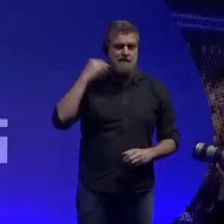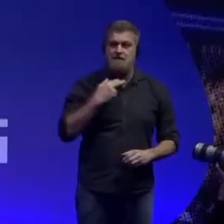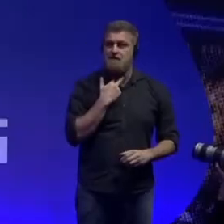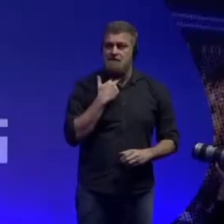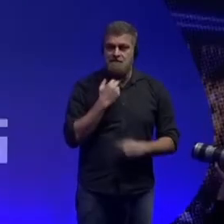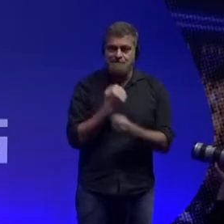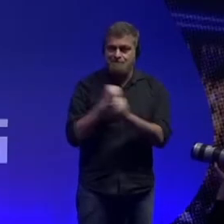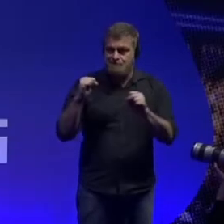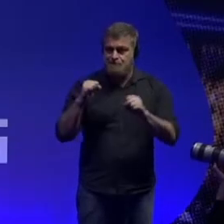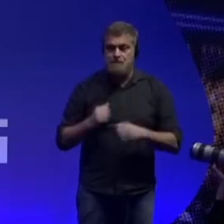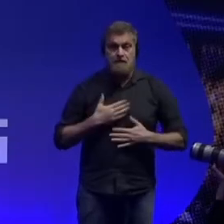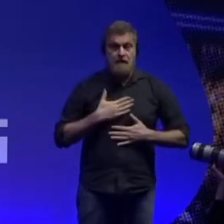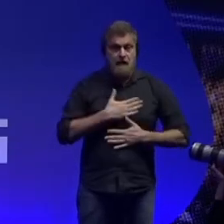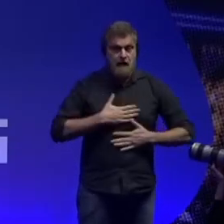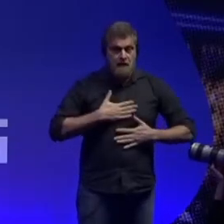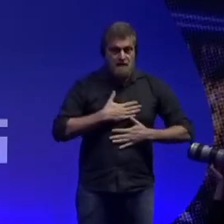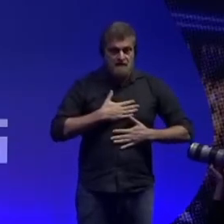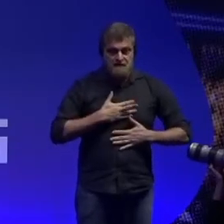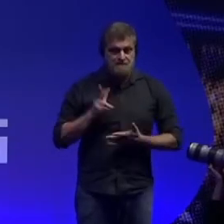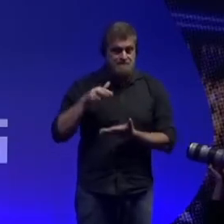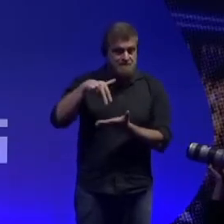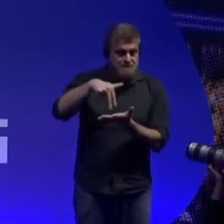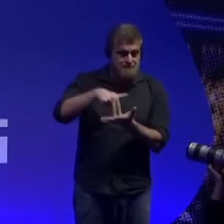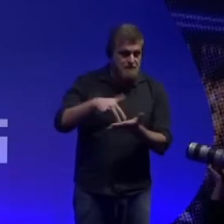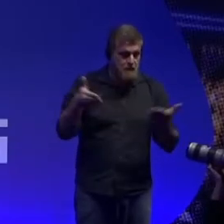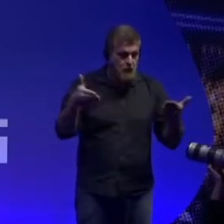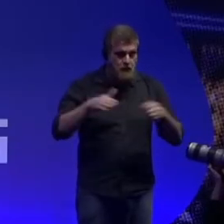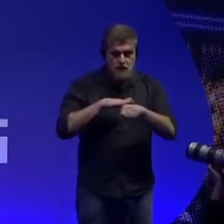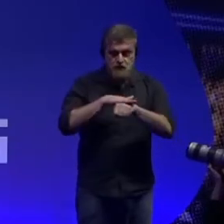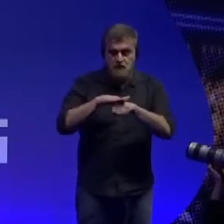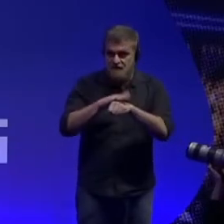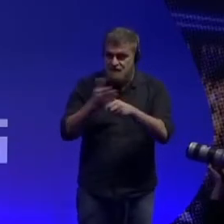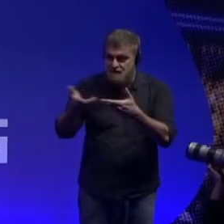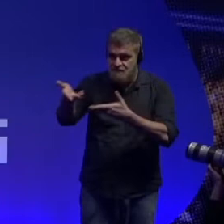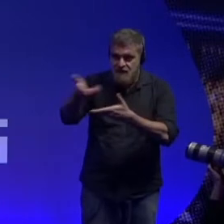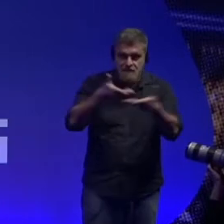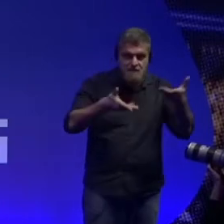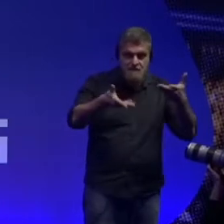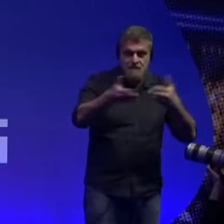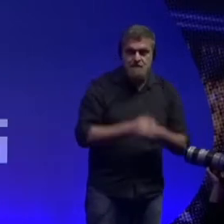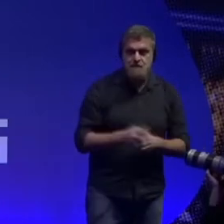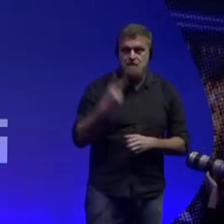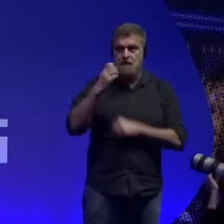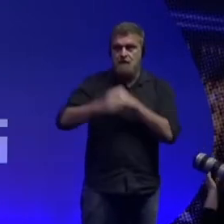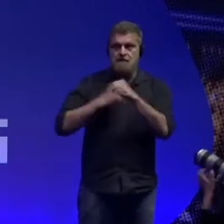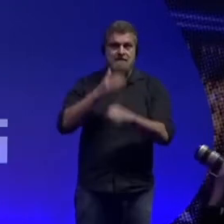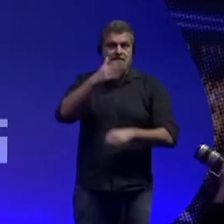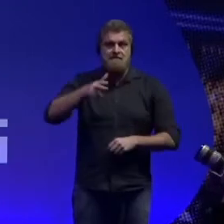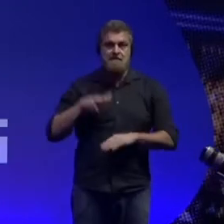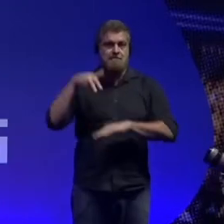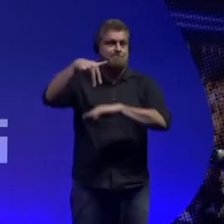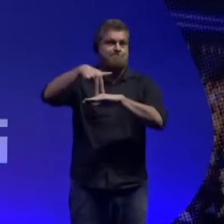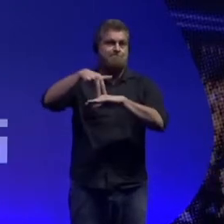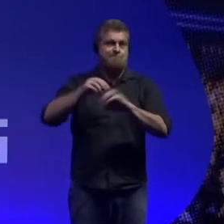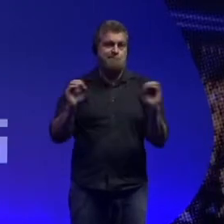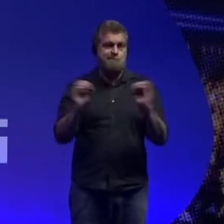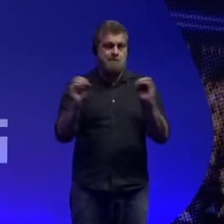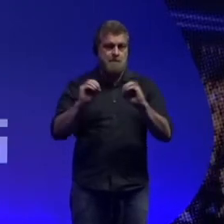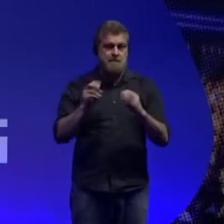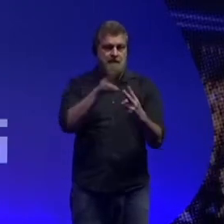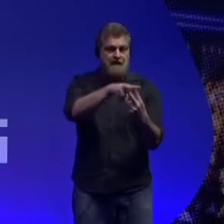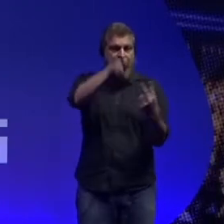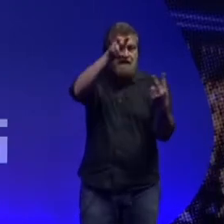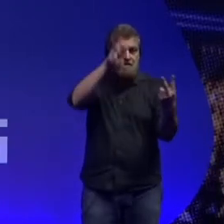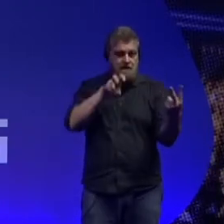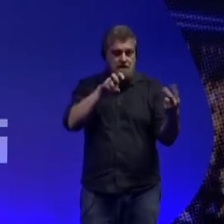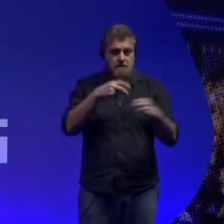nada, é um prazer enorme estar aqui hoje para falar com vocês. Faz só 2 anos e meio que eu não subo no palco, fiz várias coisas virtuais,